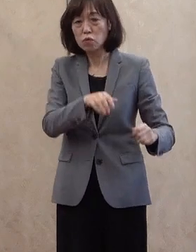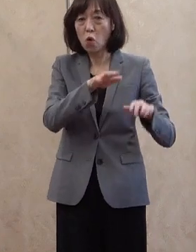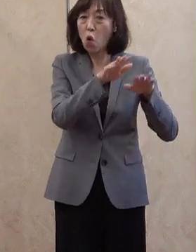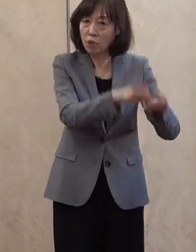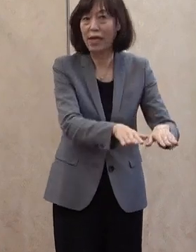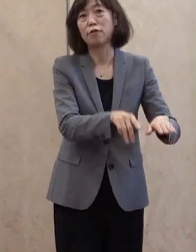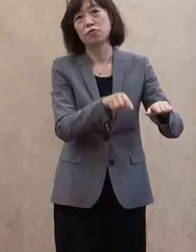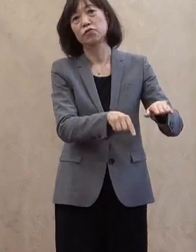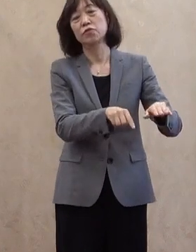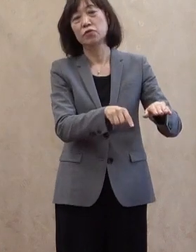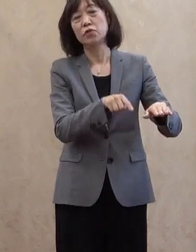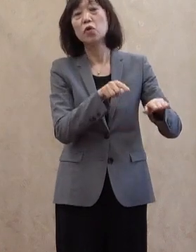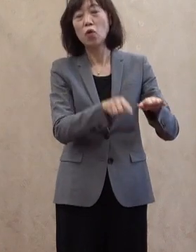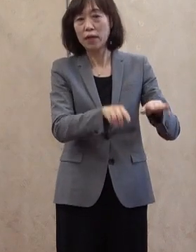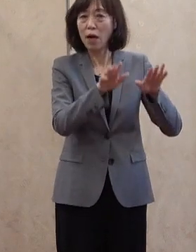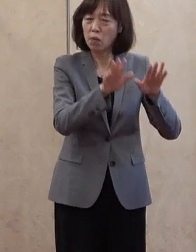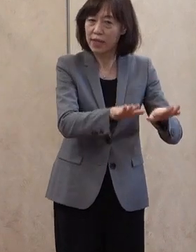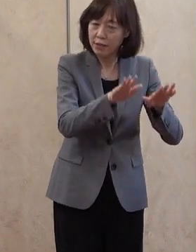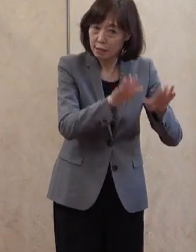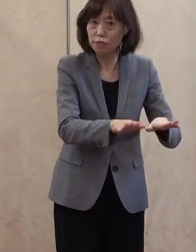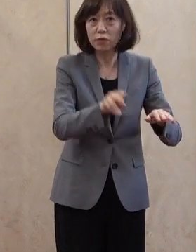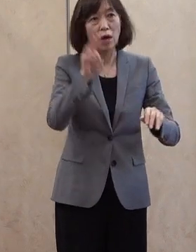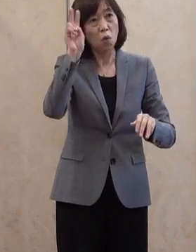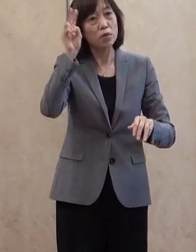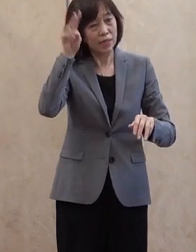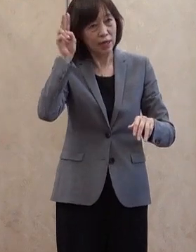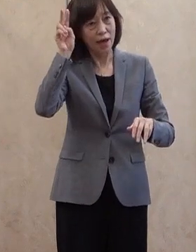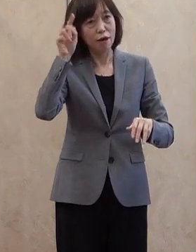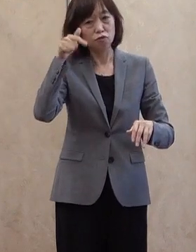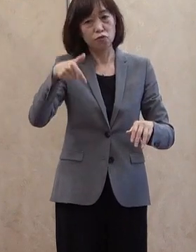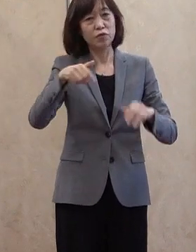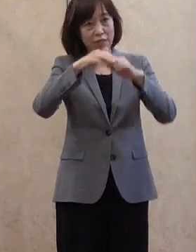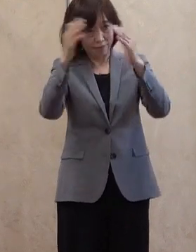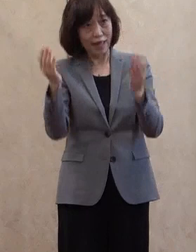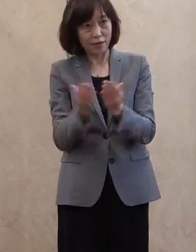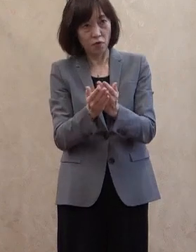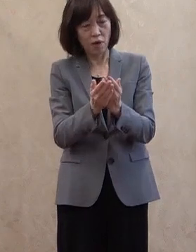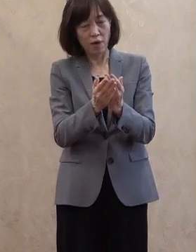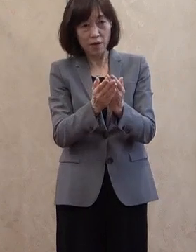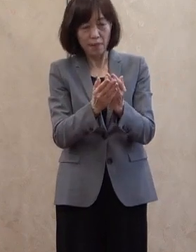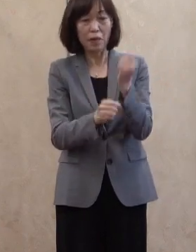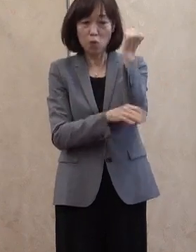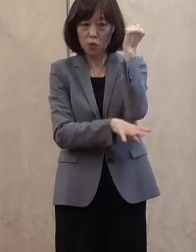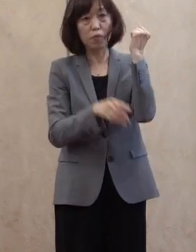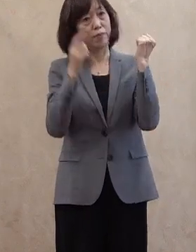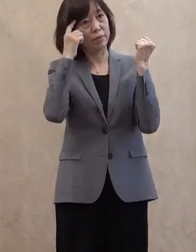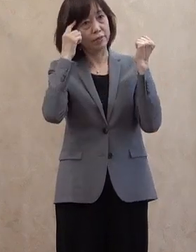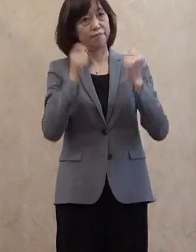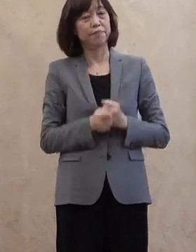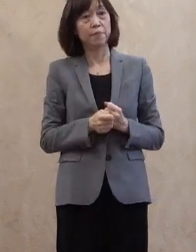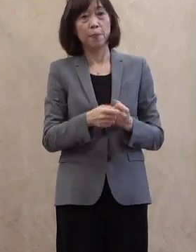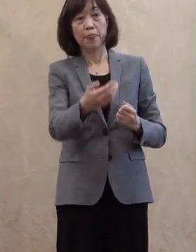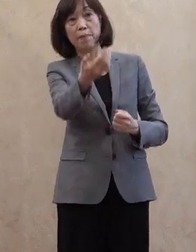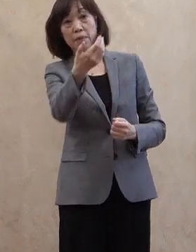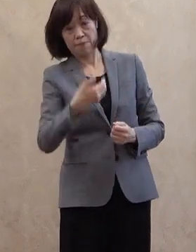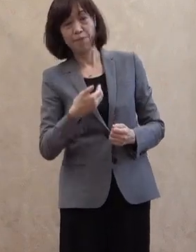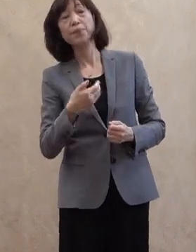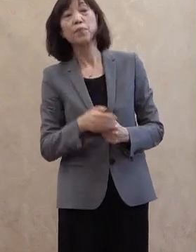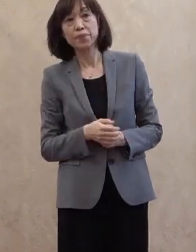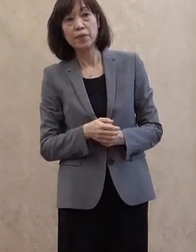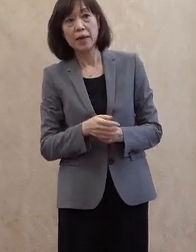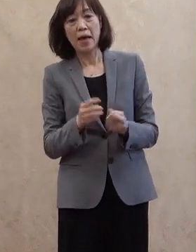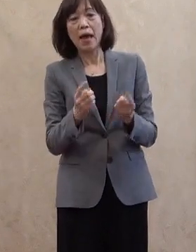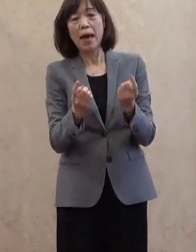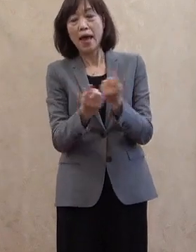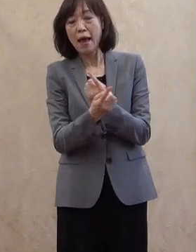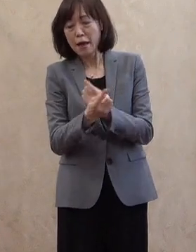感染を抑えていくかの肝の部分になるのではないかと思っています。 最後1点すみません、変異株の分析のところで